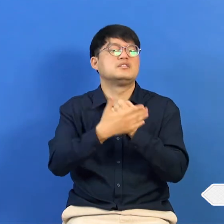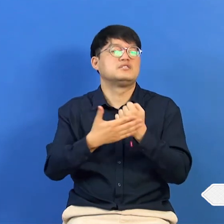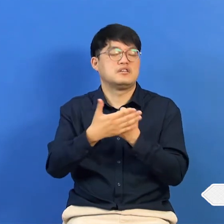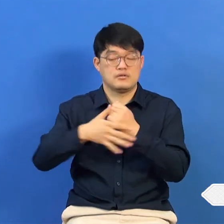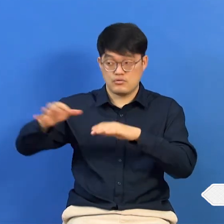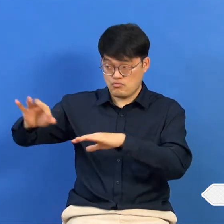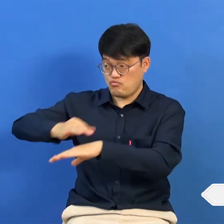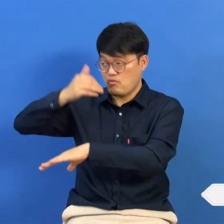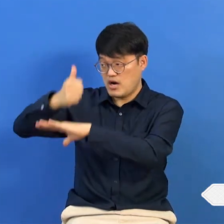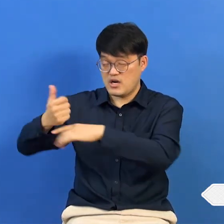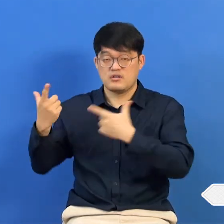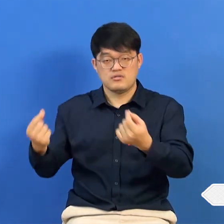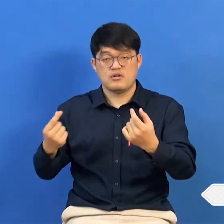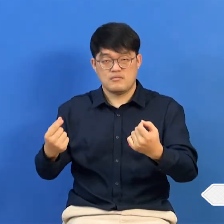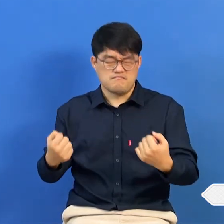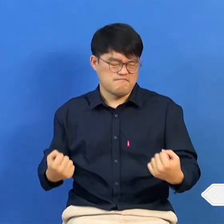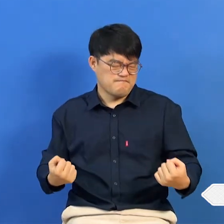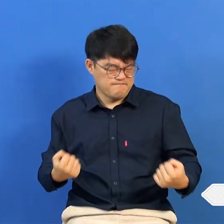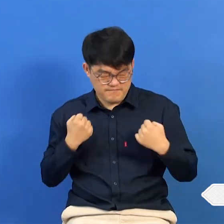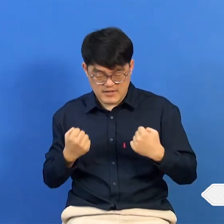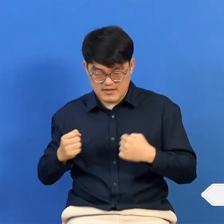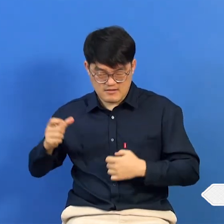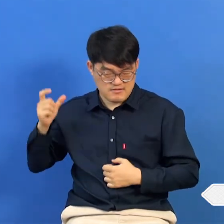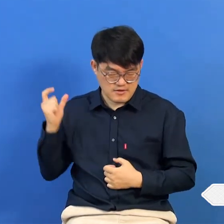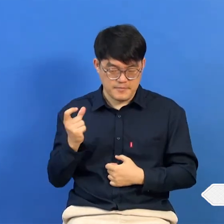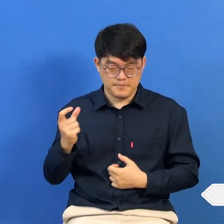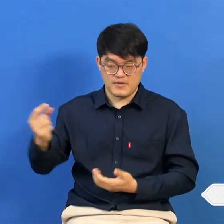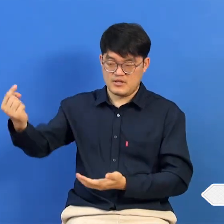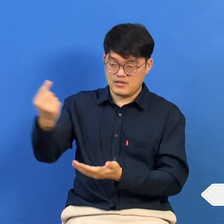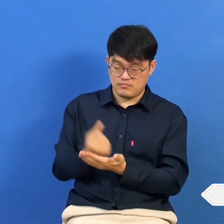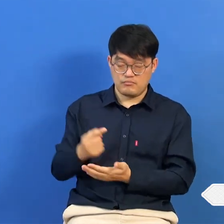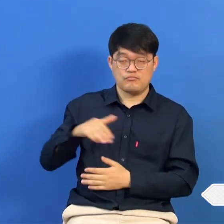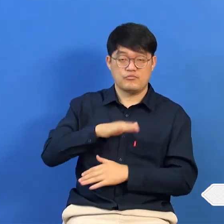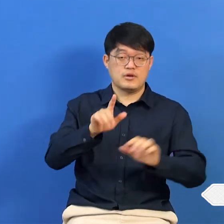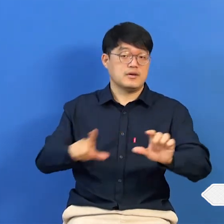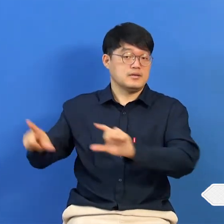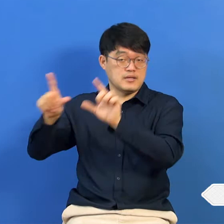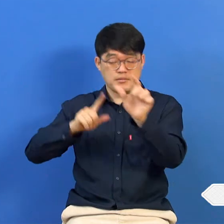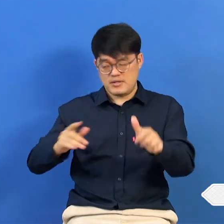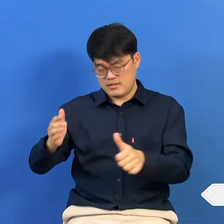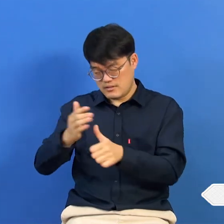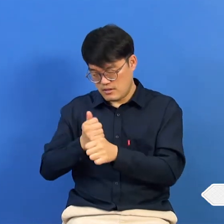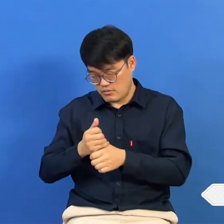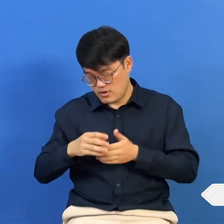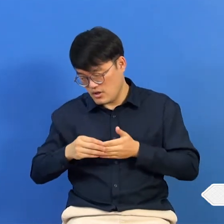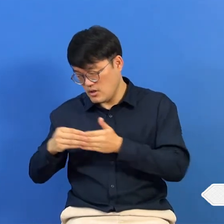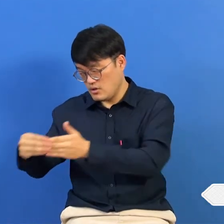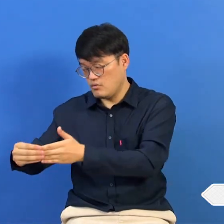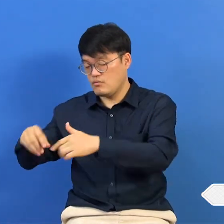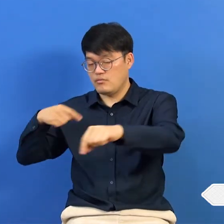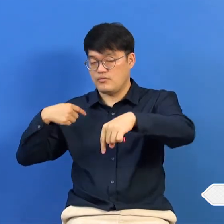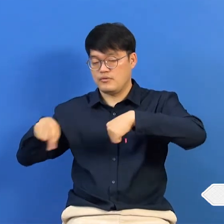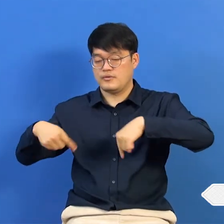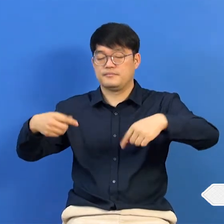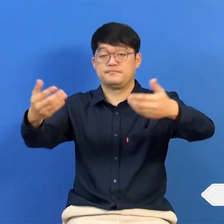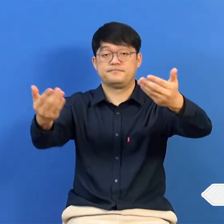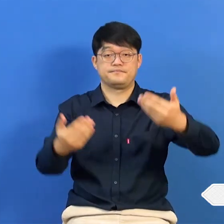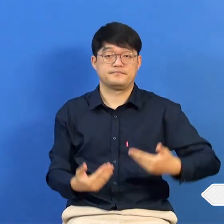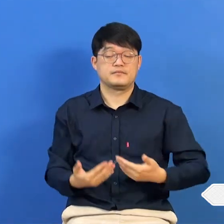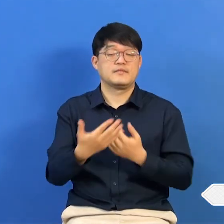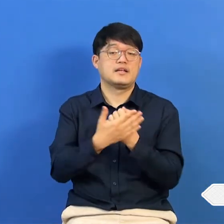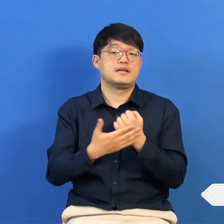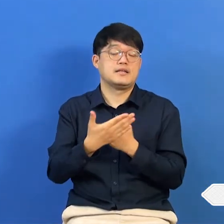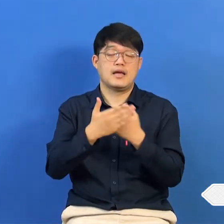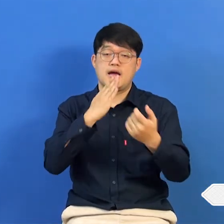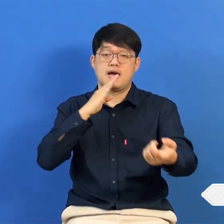왕처럼 강력하게 임해서 우리의 삶을 사로잡고 우리를 인도하고 우리를 다스립니다. 은혜에